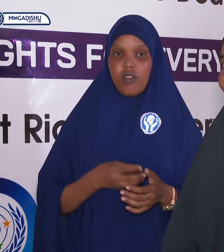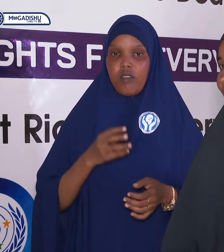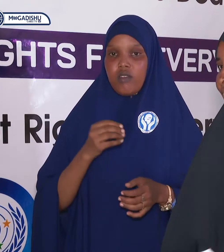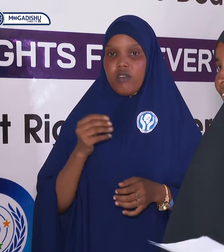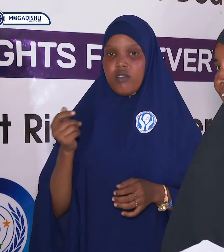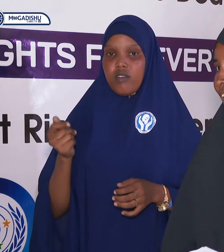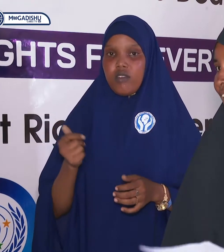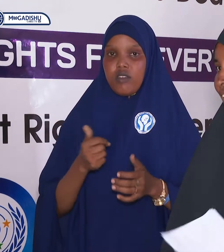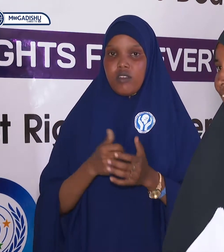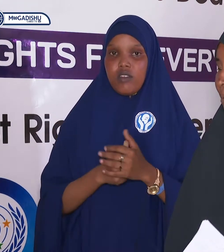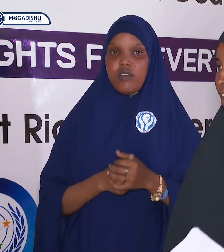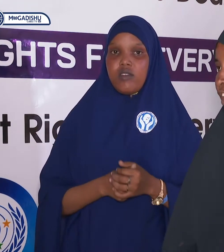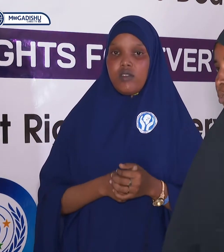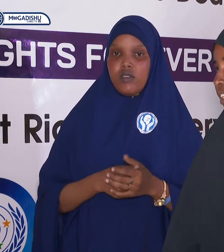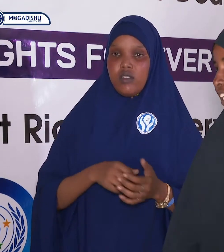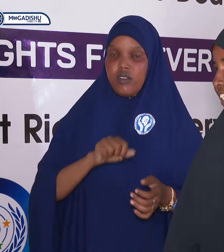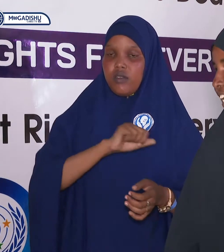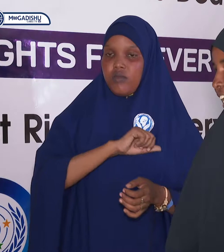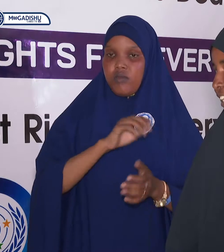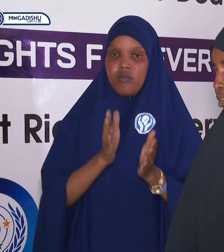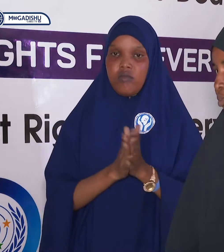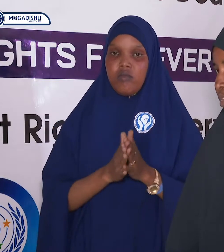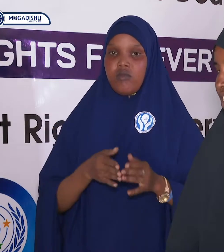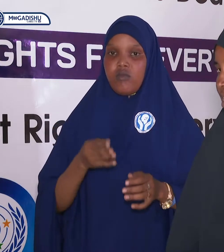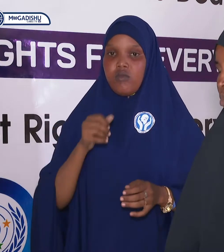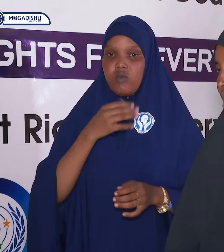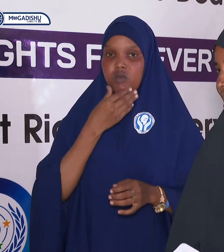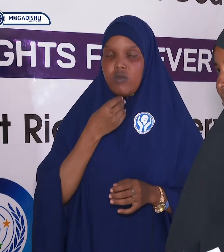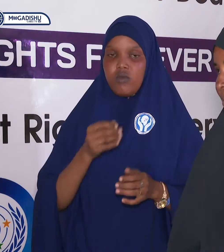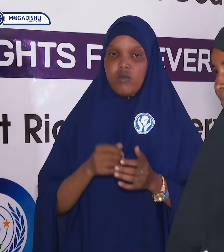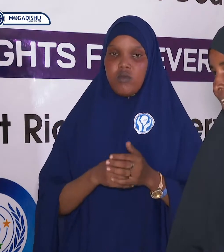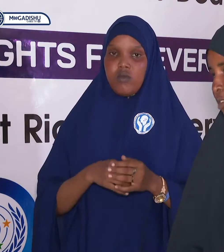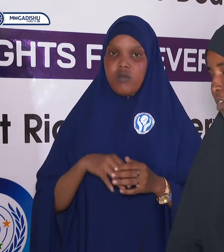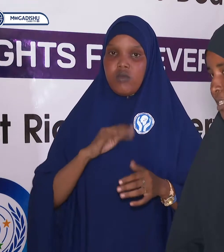tirada gabdhaha iyo wiilasha ee ardayda u dhexaysa